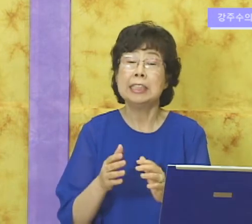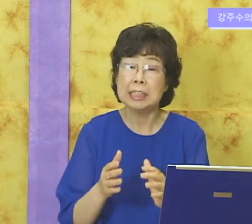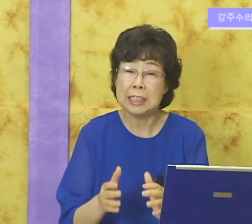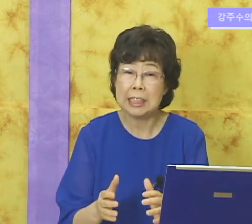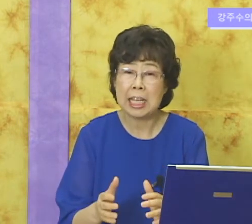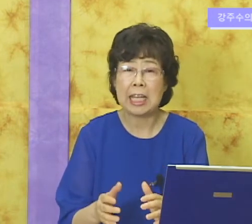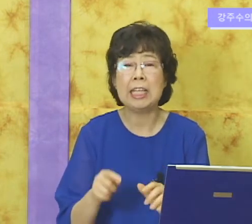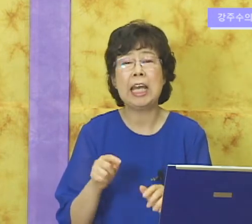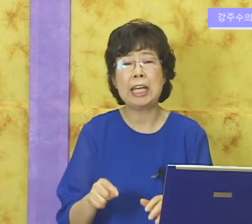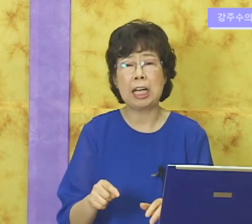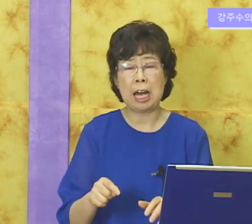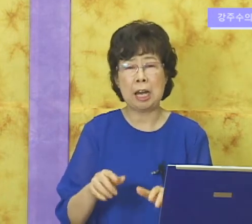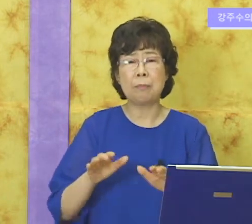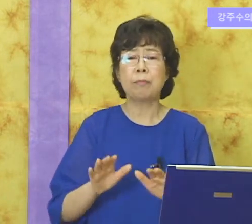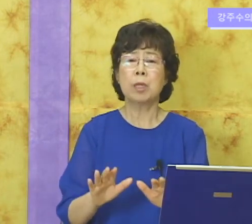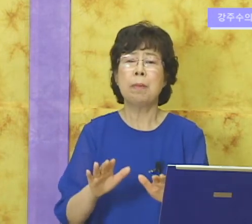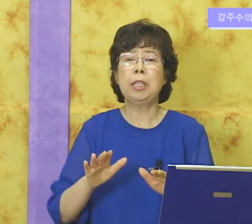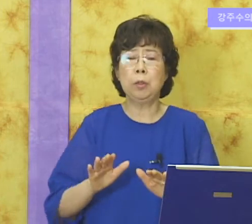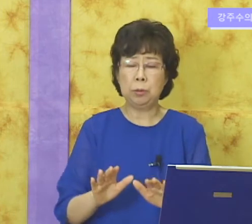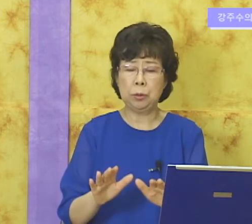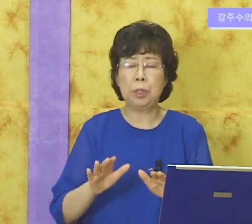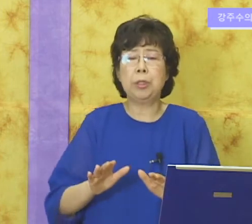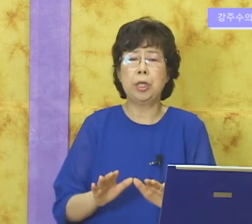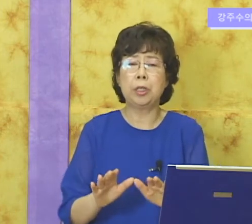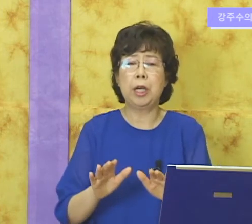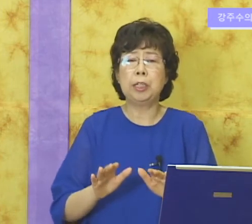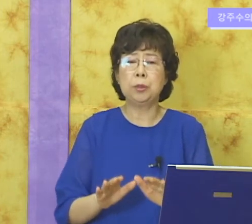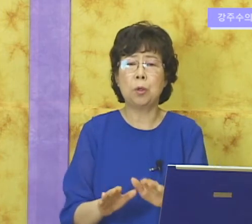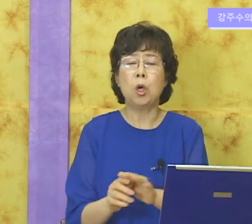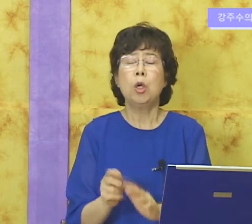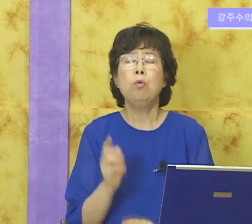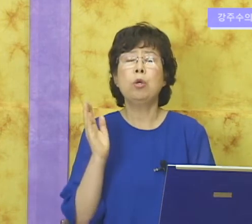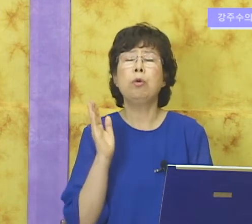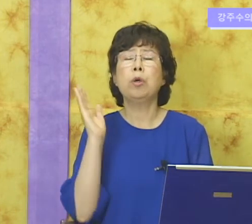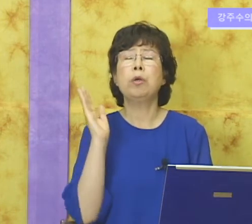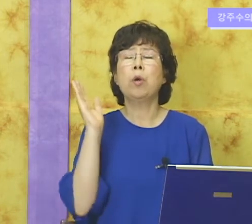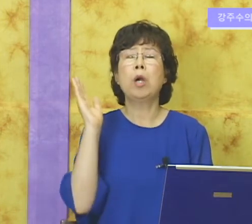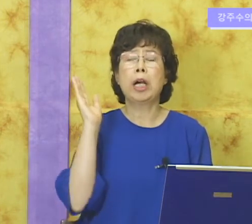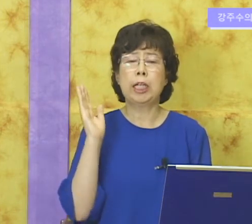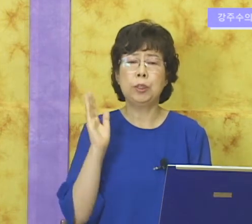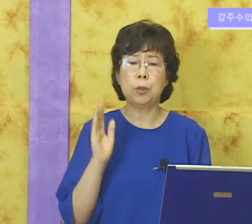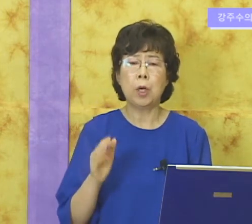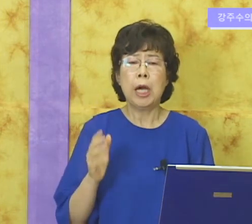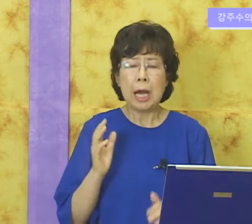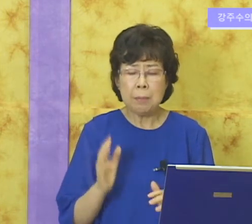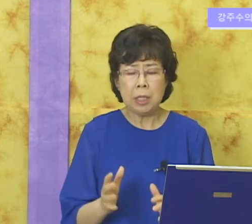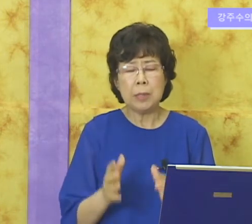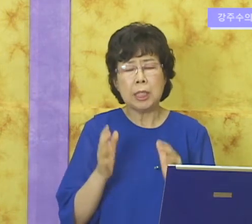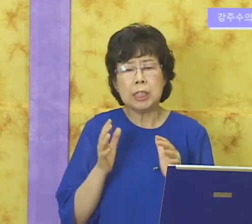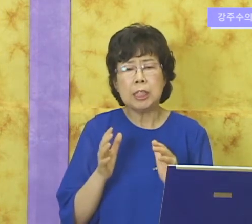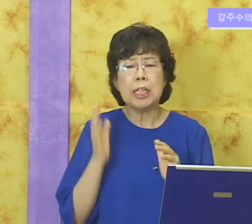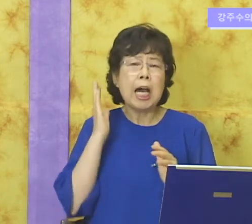그 시기에 이 아기가 발 뒤꿈치로 이렇게 해가지고 위로 올라가가지고 하필이면 그